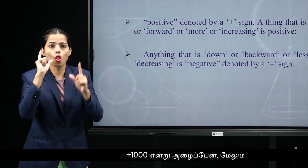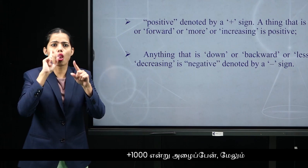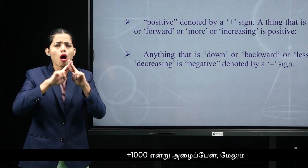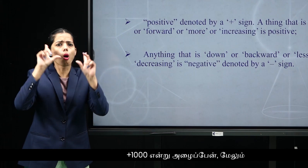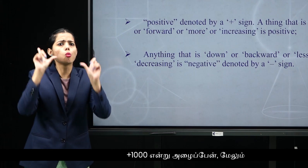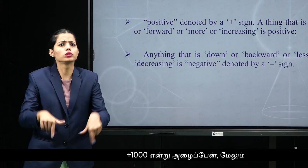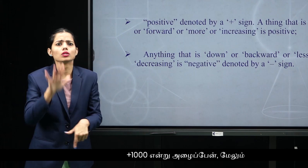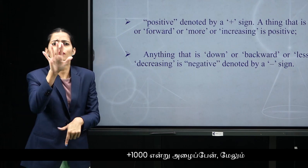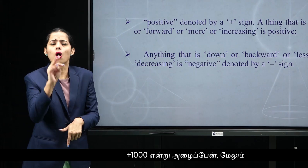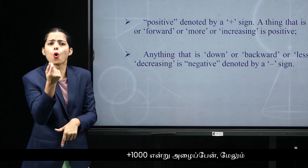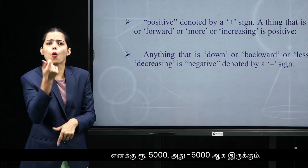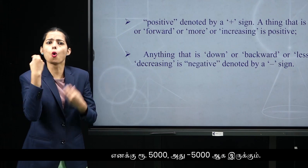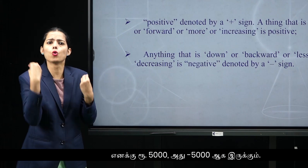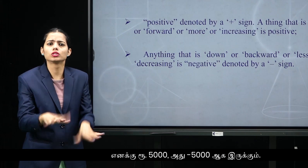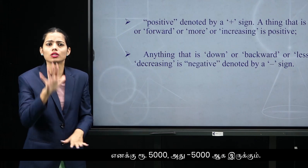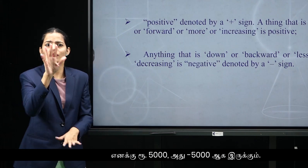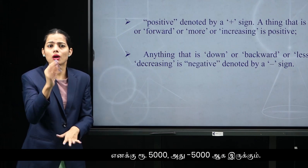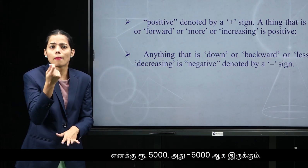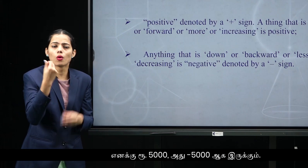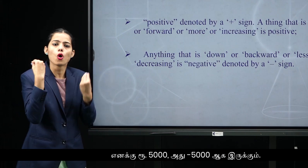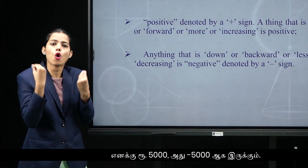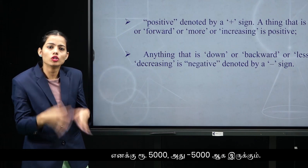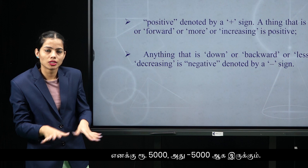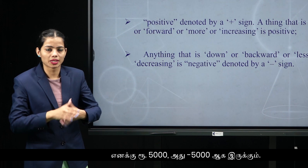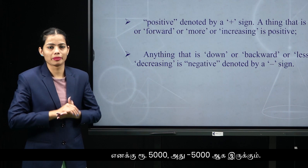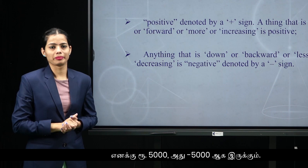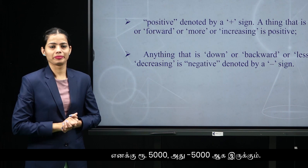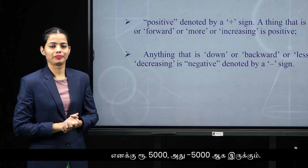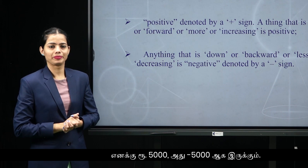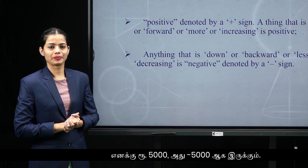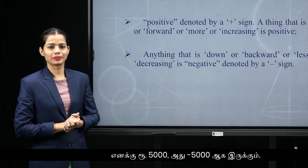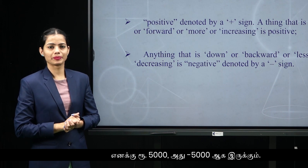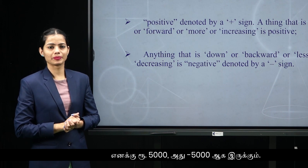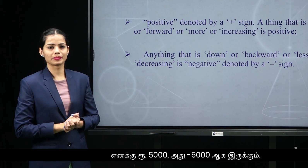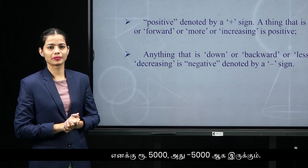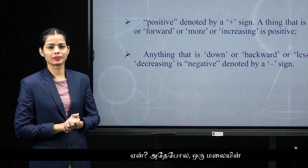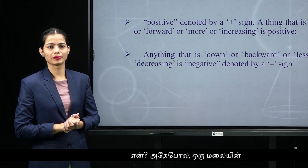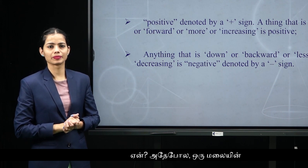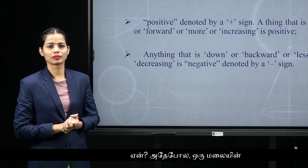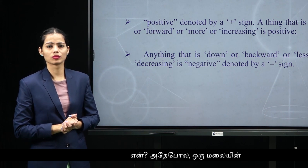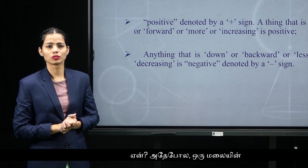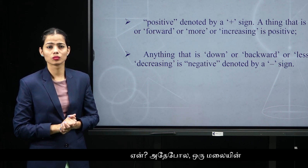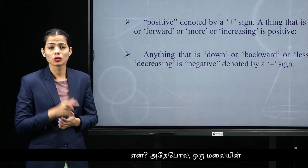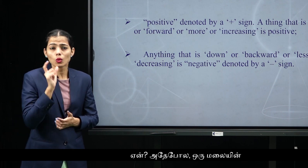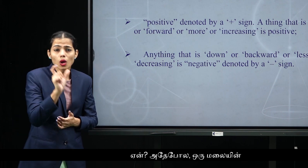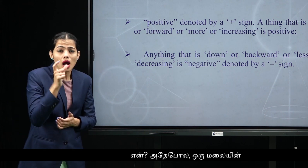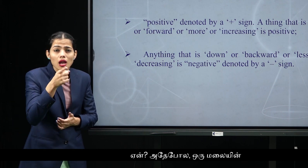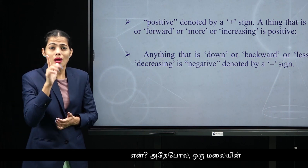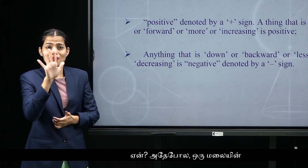மேலும் எனக்கு ரூபாய் 5000 அது கழித்தல் 5000 ஆக இருக்கும். ஏன்? அதேபோல,